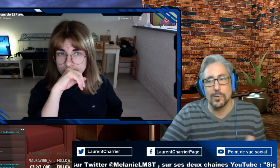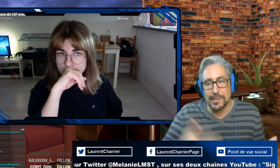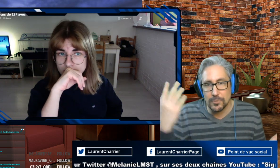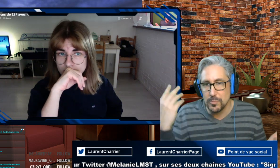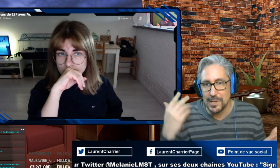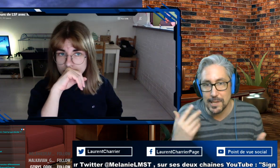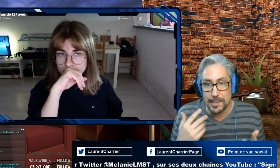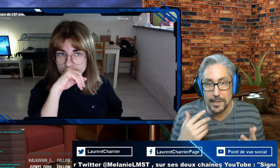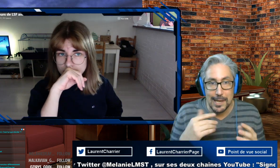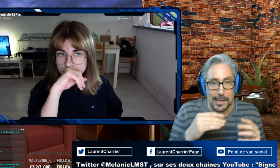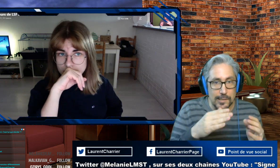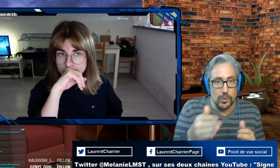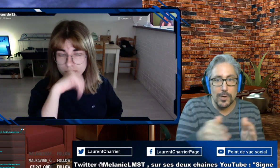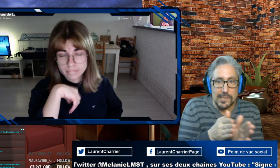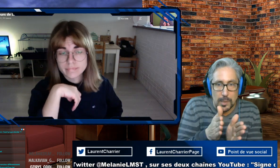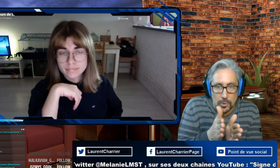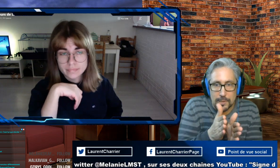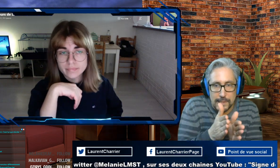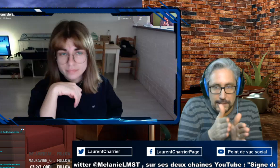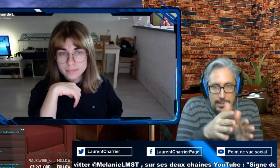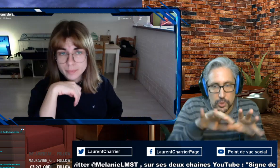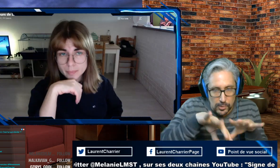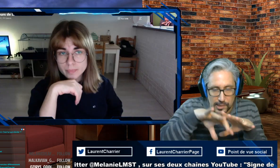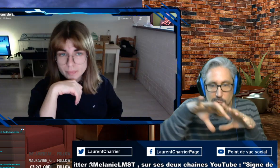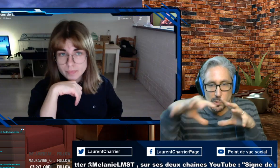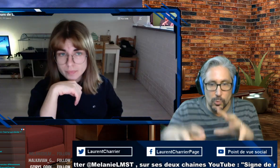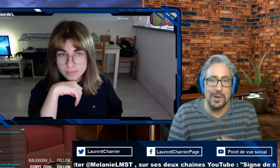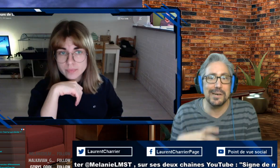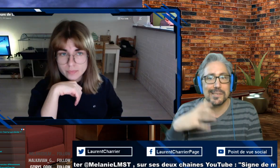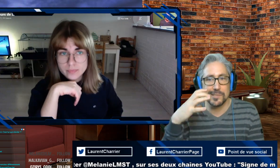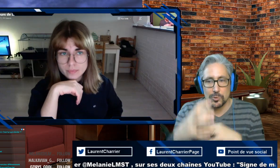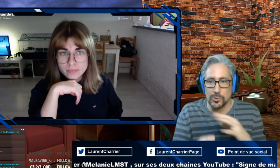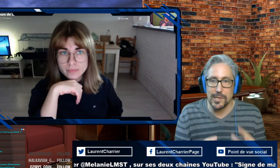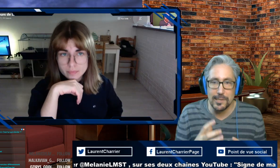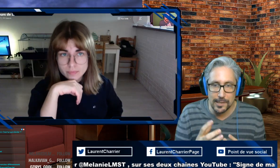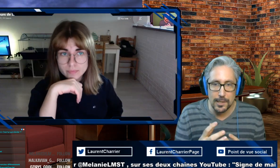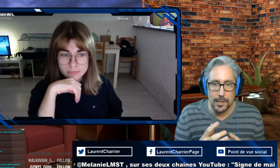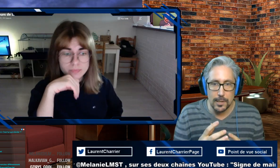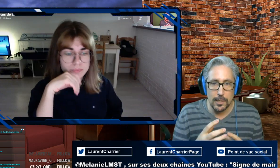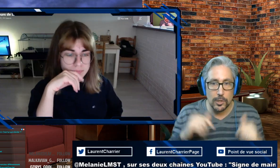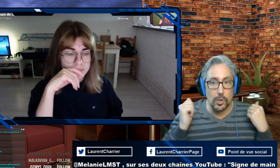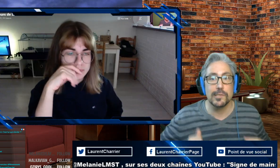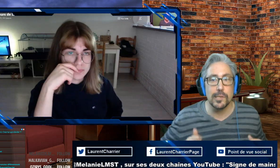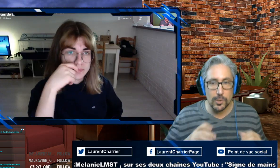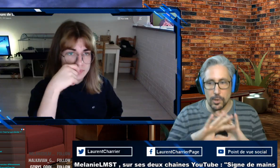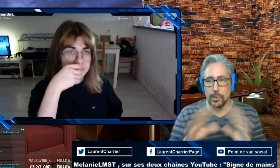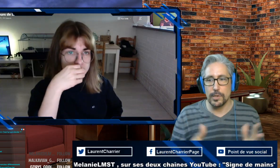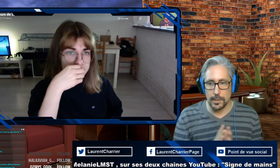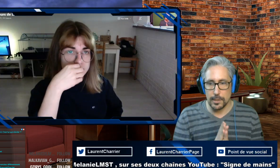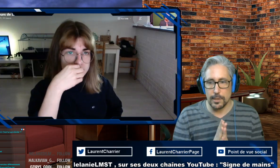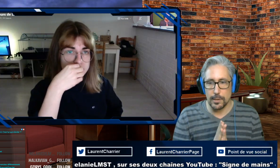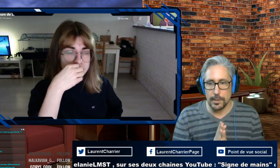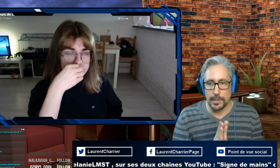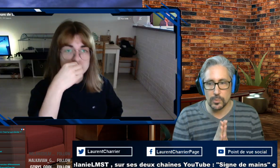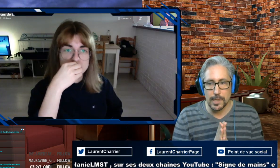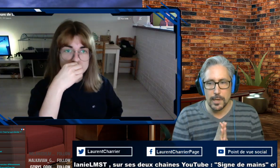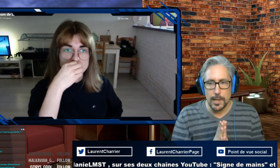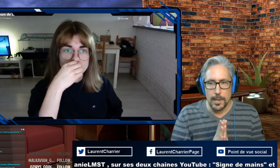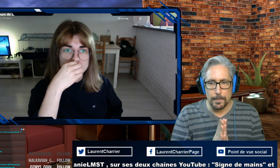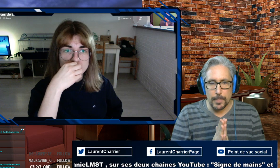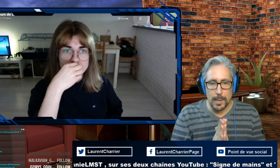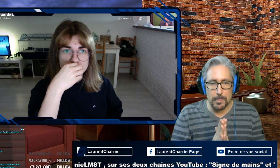des centaines de milliers d'années. C'est que récemment qu'il y a des choses qui se sont institutionnalisées dans les écoles et